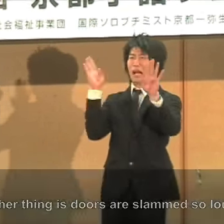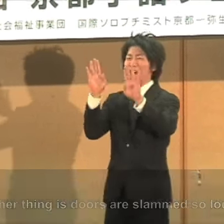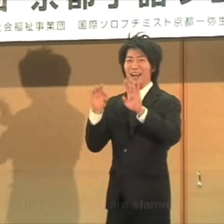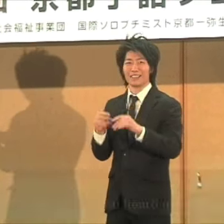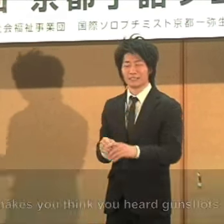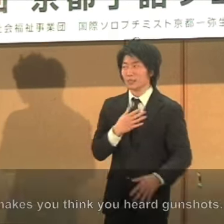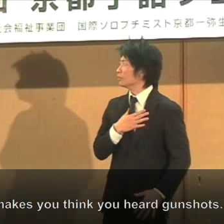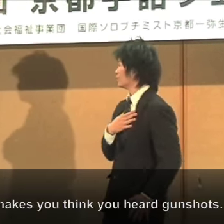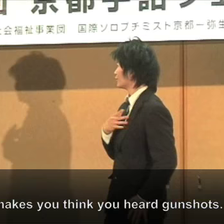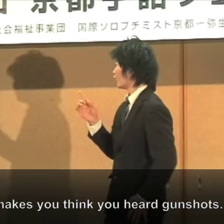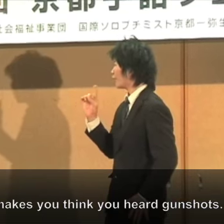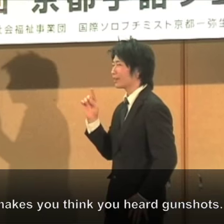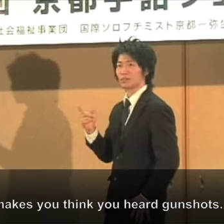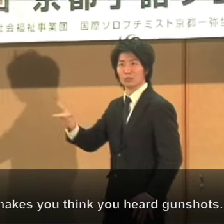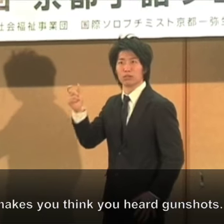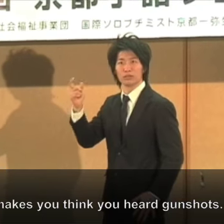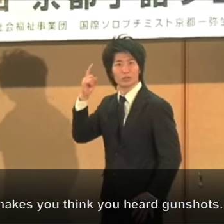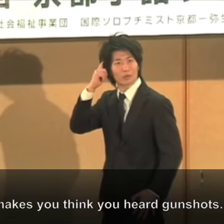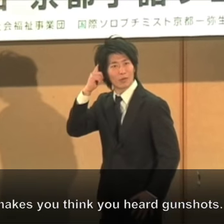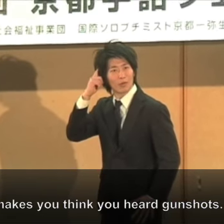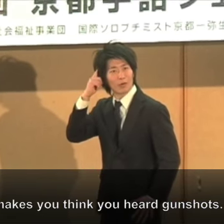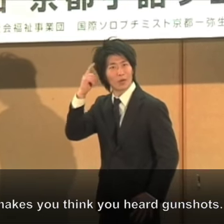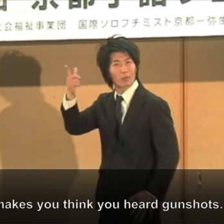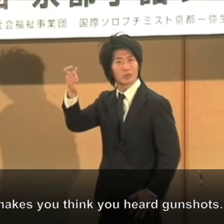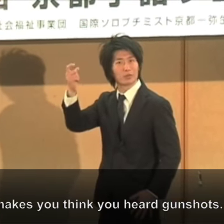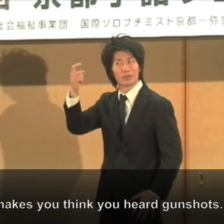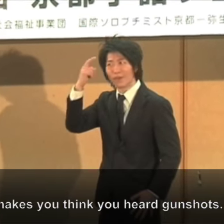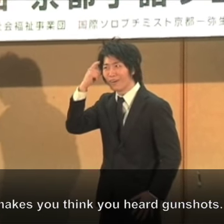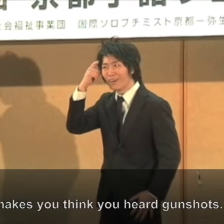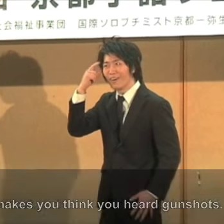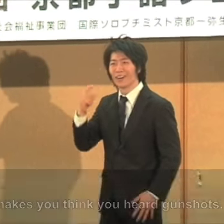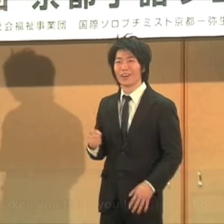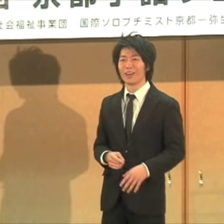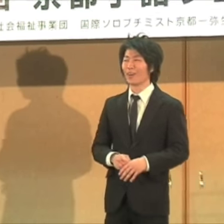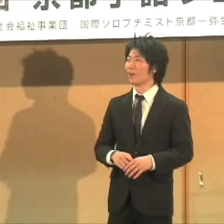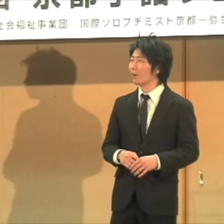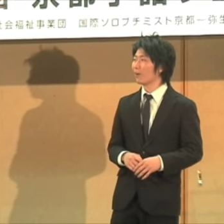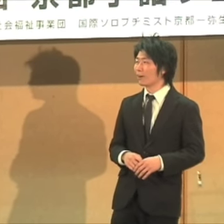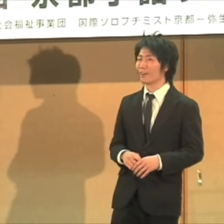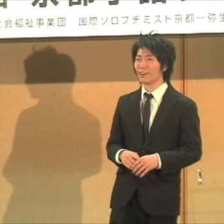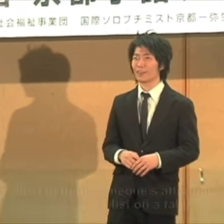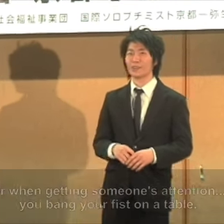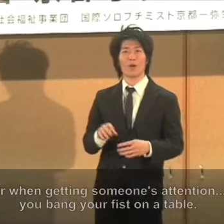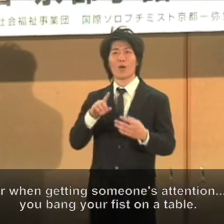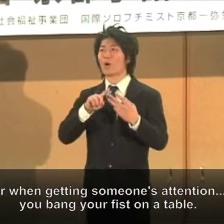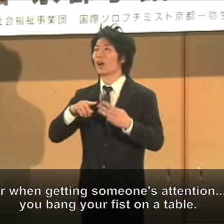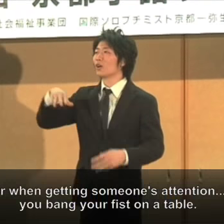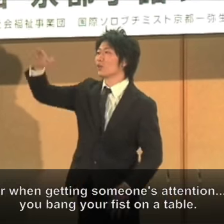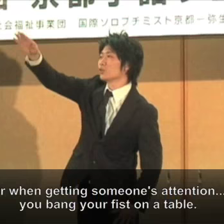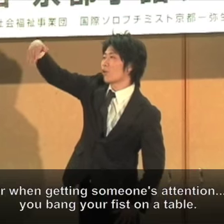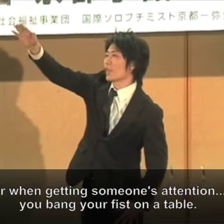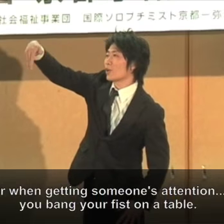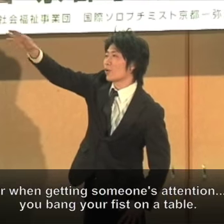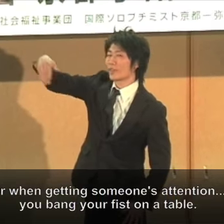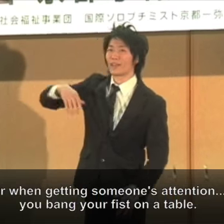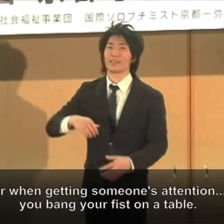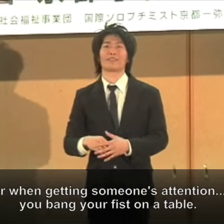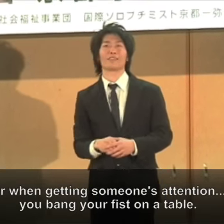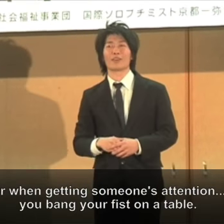ン、びっくりして何がもう振り向くピストルの音かと思うぐらいな時もあるぐらいです。また人を呼ぶ時は